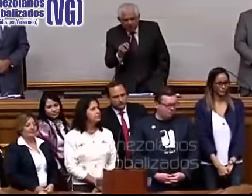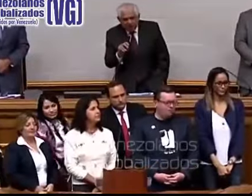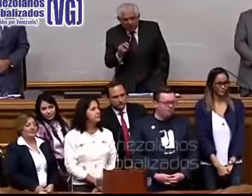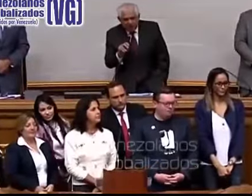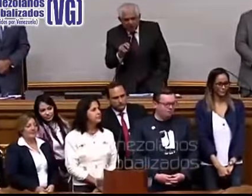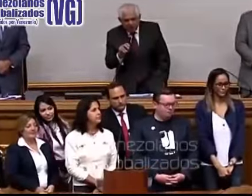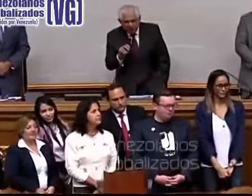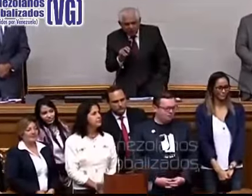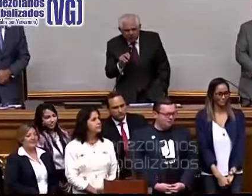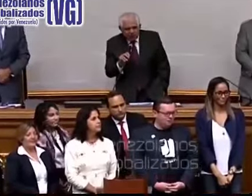pendientes de ustedes.